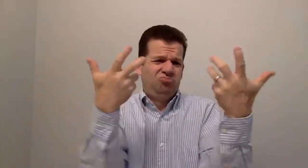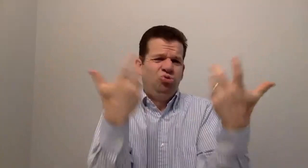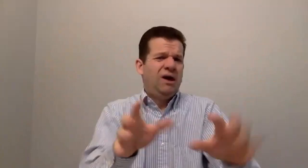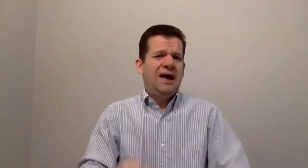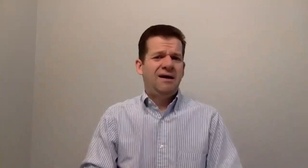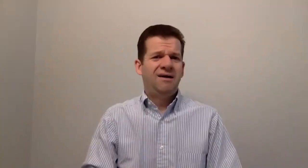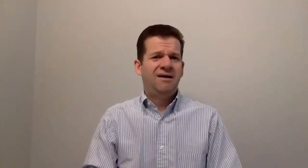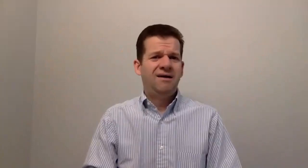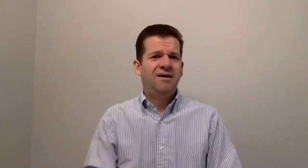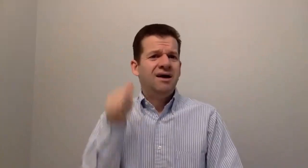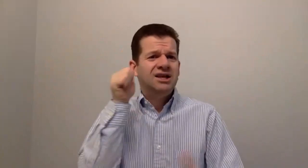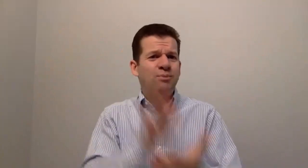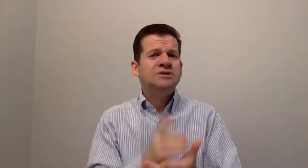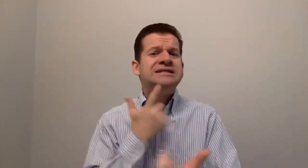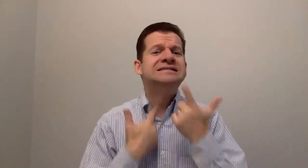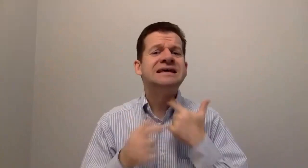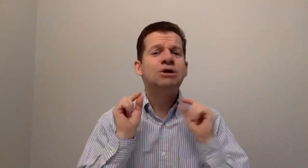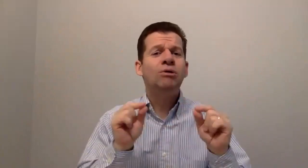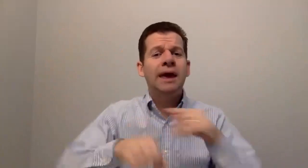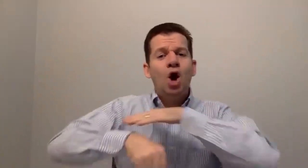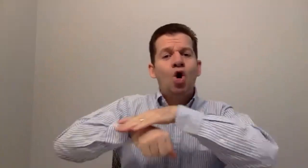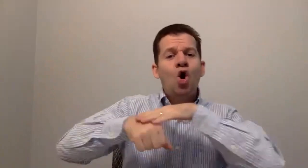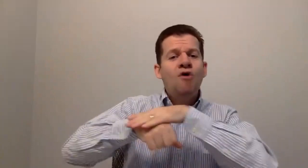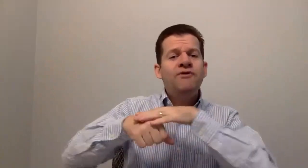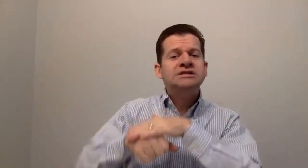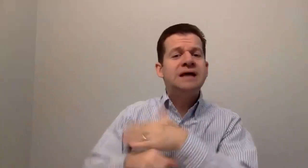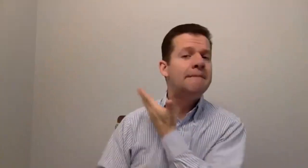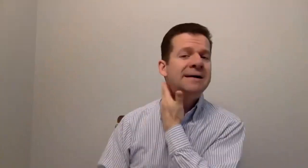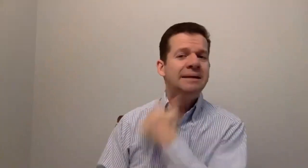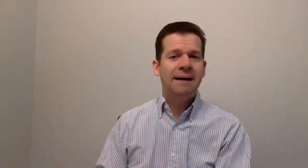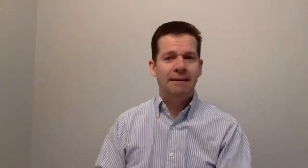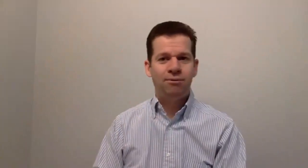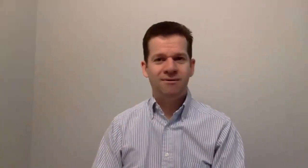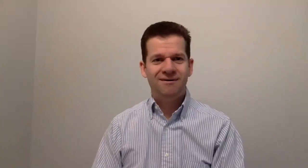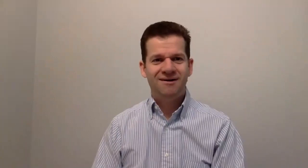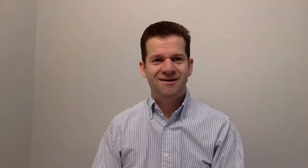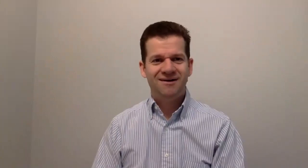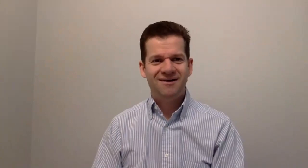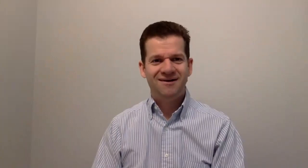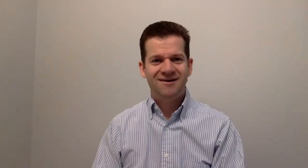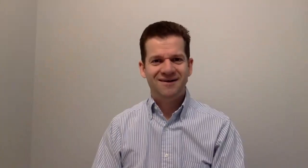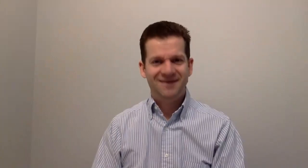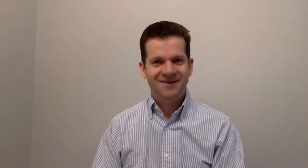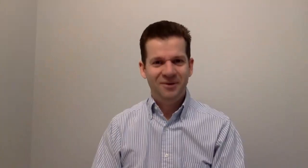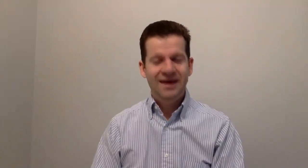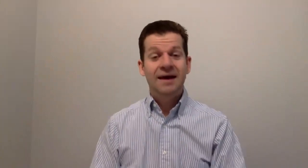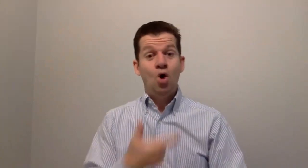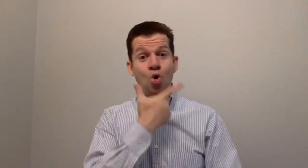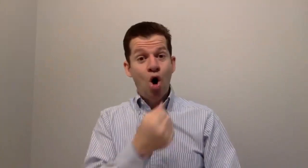não quer. Esposa deseja o quê? Conversar, bater papo. Não é? O